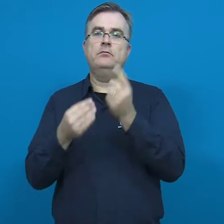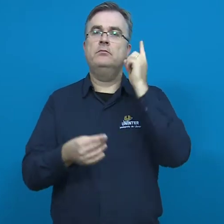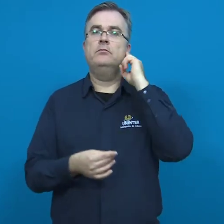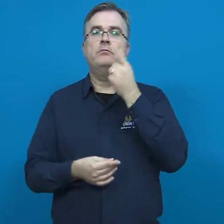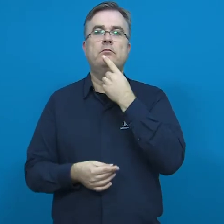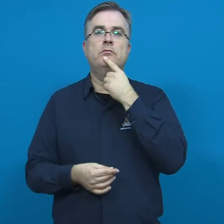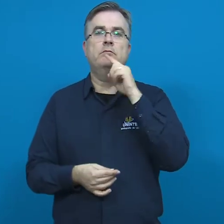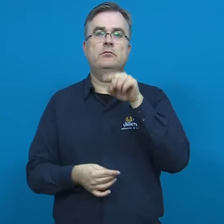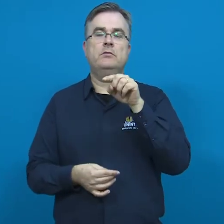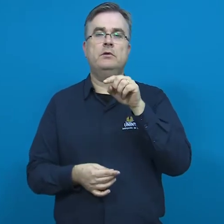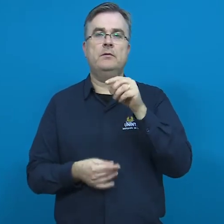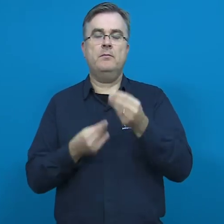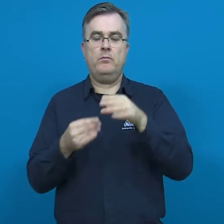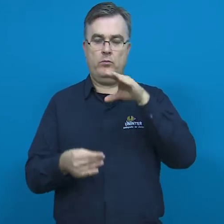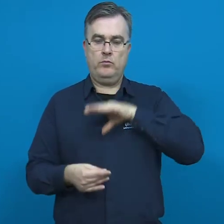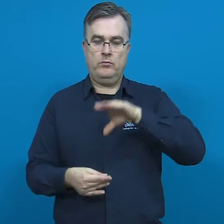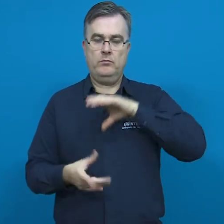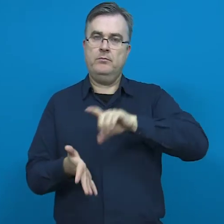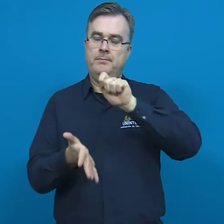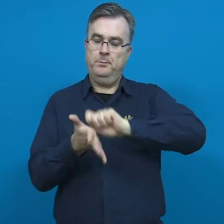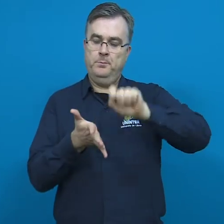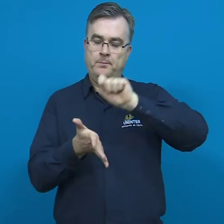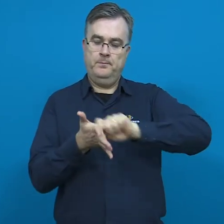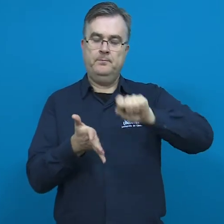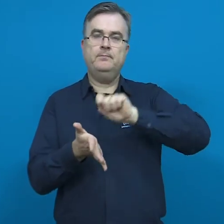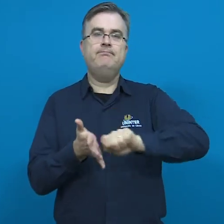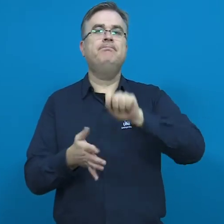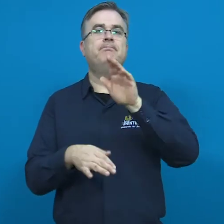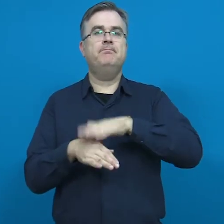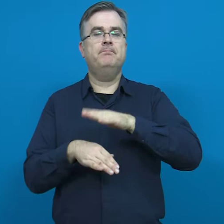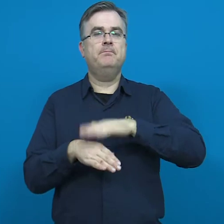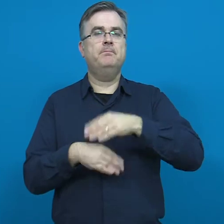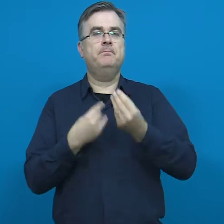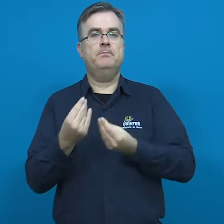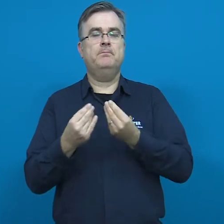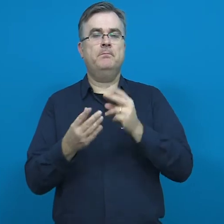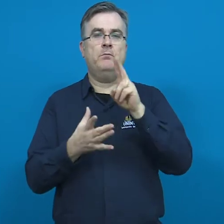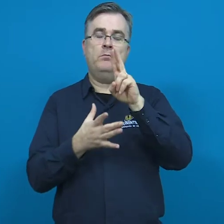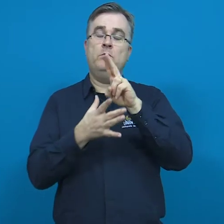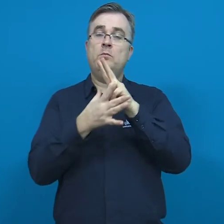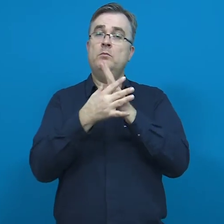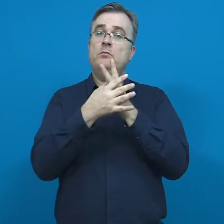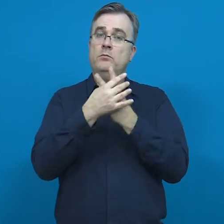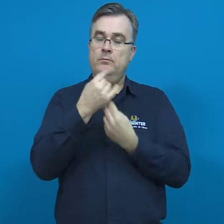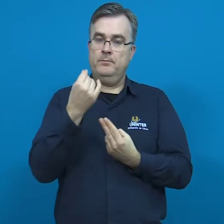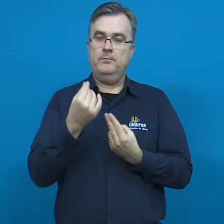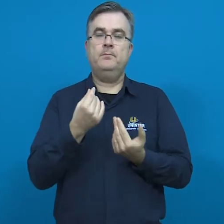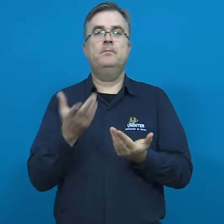L2 para o surdo é a língua portuguesa escrita. Então, esse seria